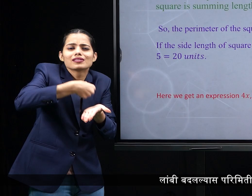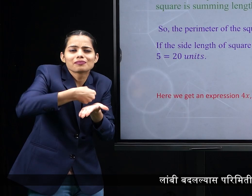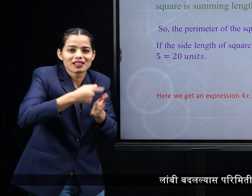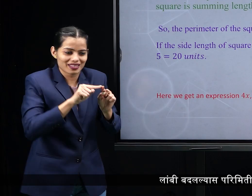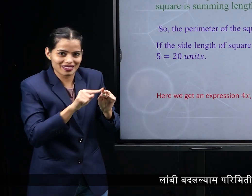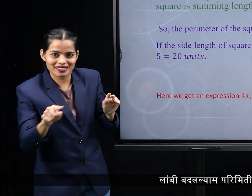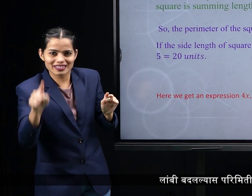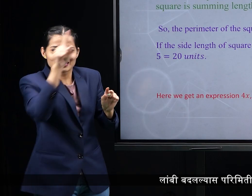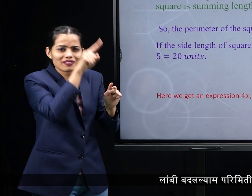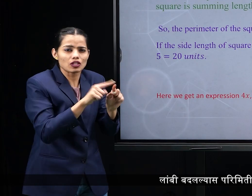बदलते.